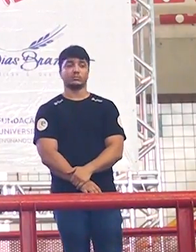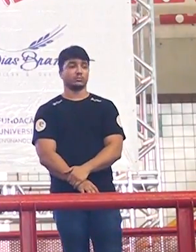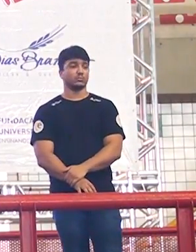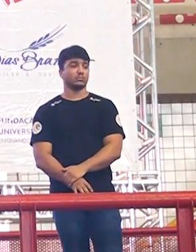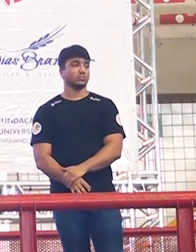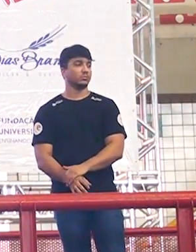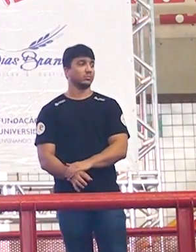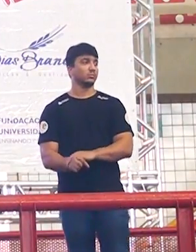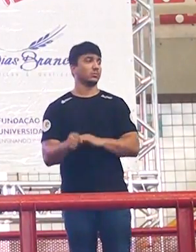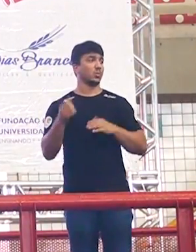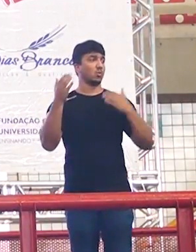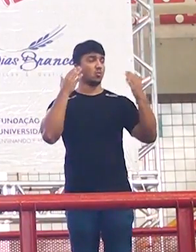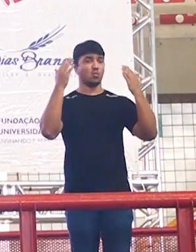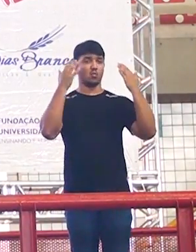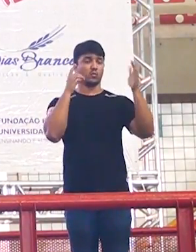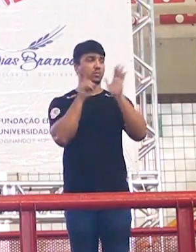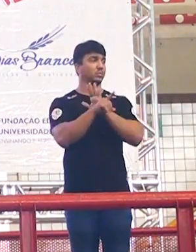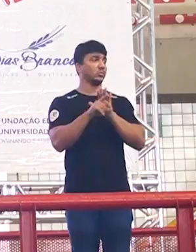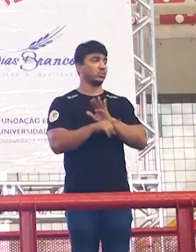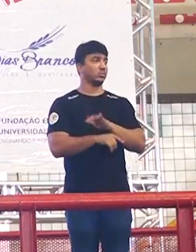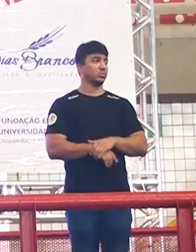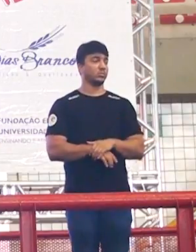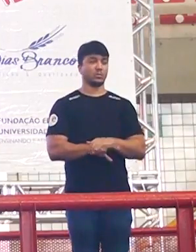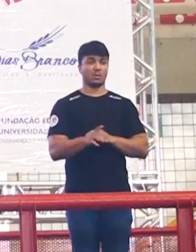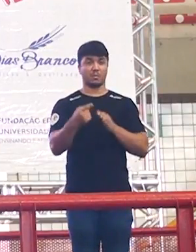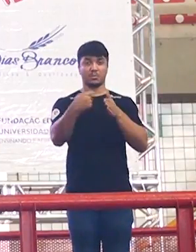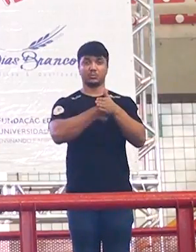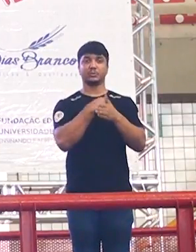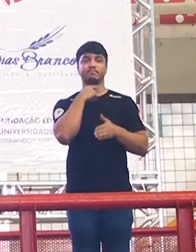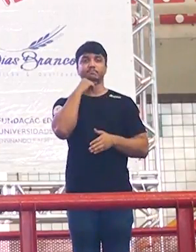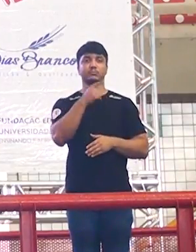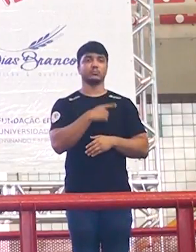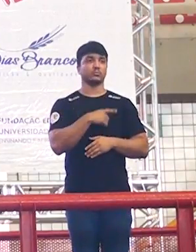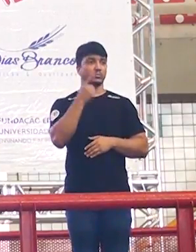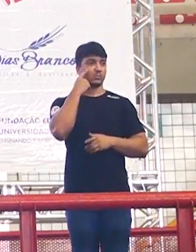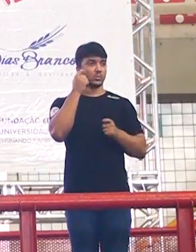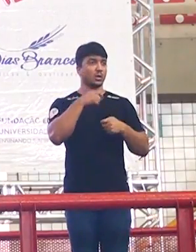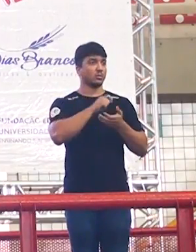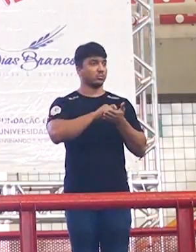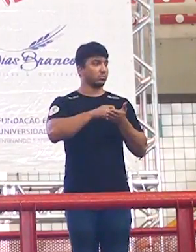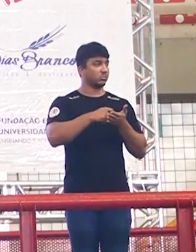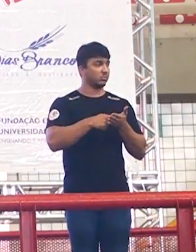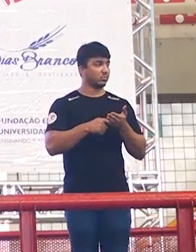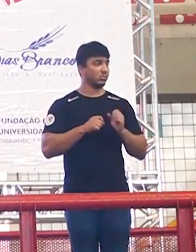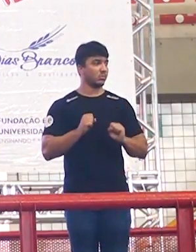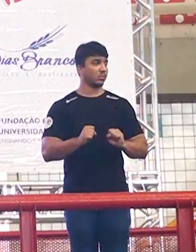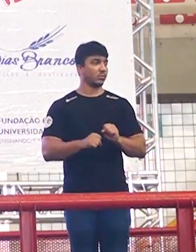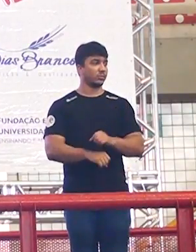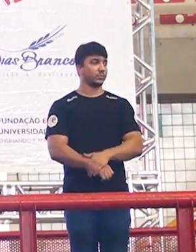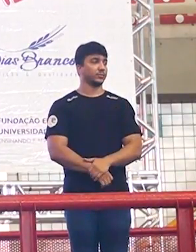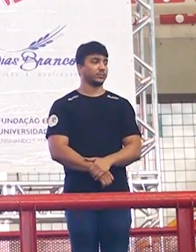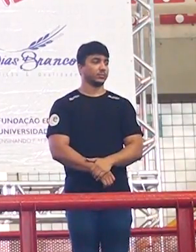Pessoal, alguma dúvida? Eu sei que não dá para vocês perguntarem daí, né? Mas dá para mandar recadinho aqui pelo papelzinho, tá?